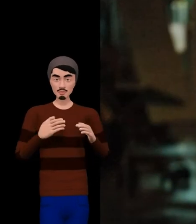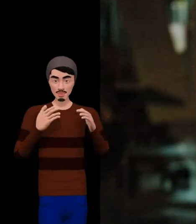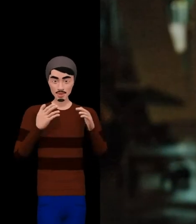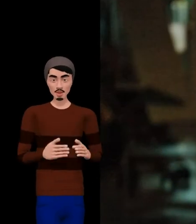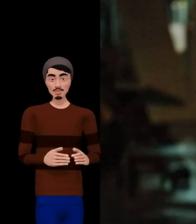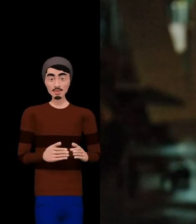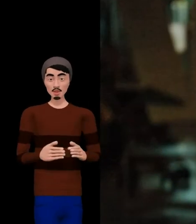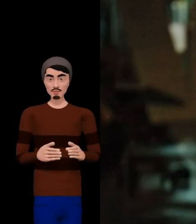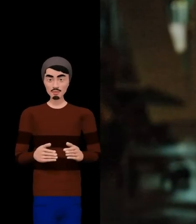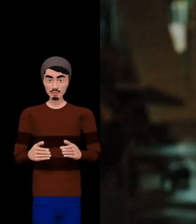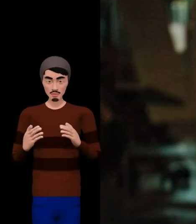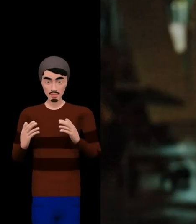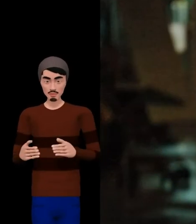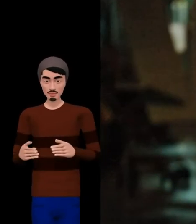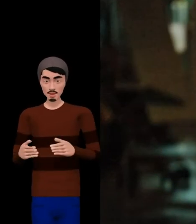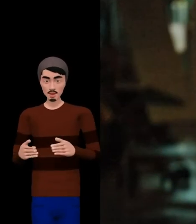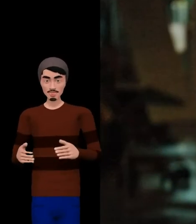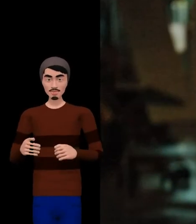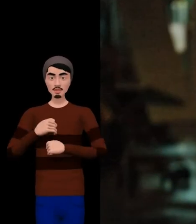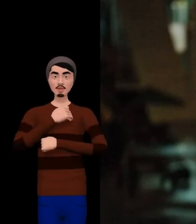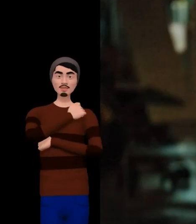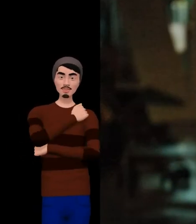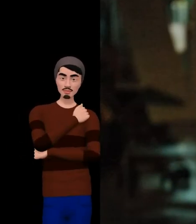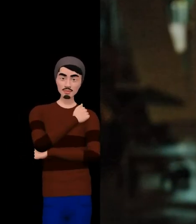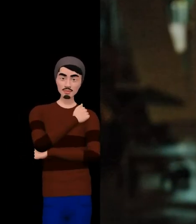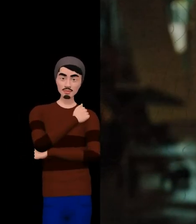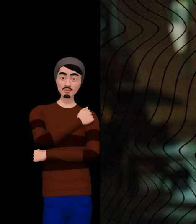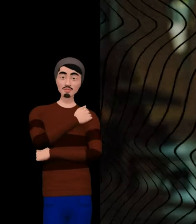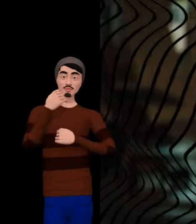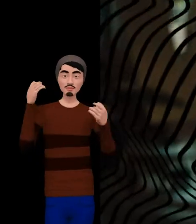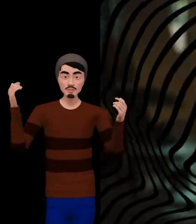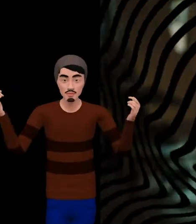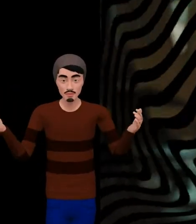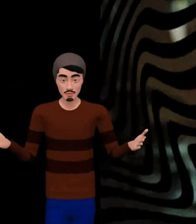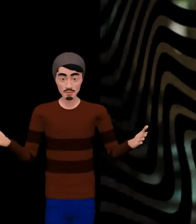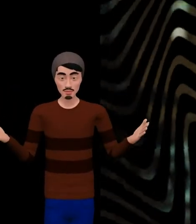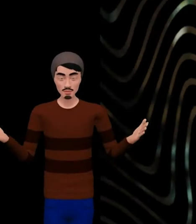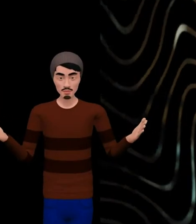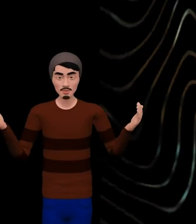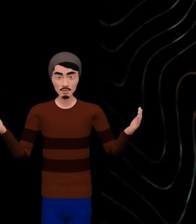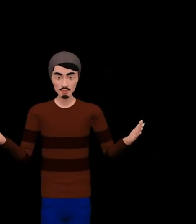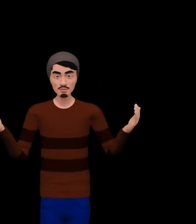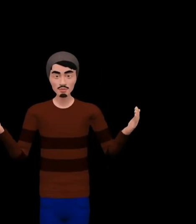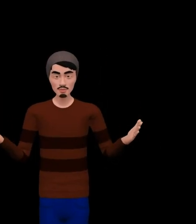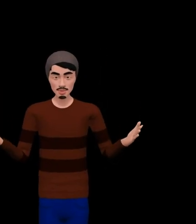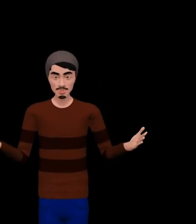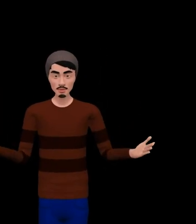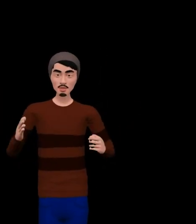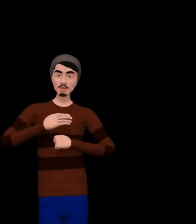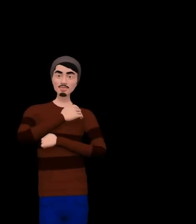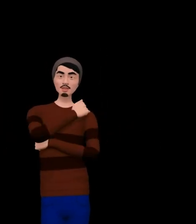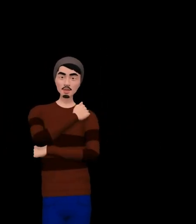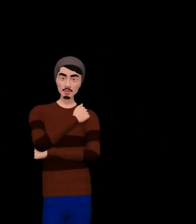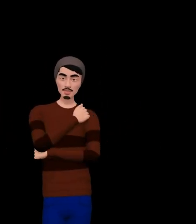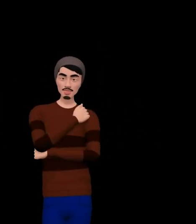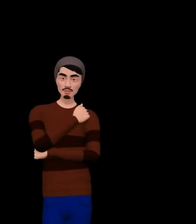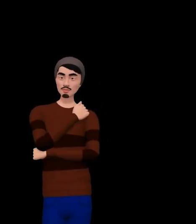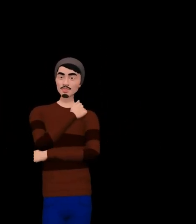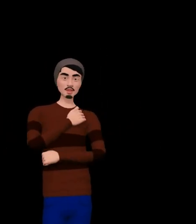Era una giovane femmina di 25 anni. Qui possiamo vedere